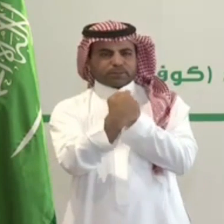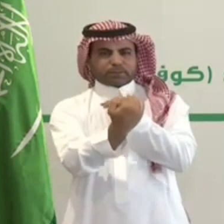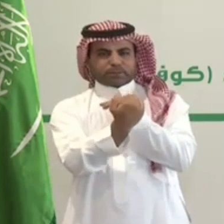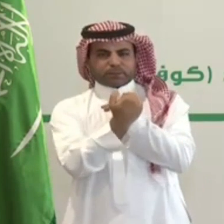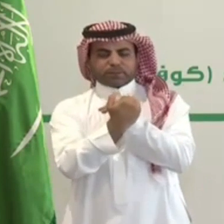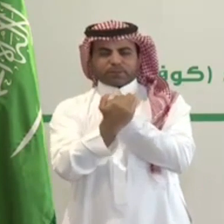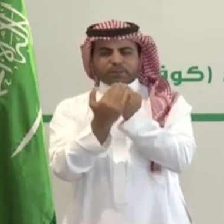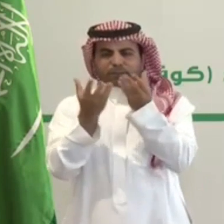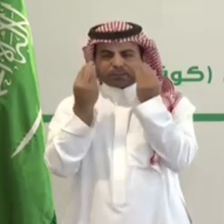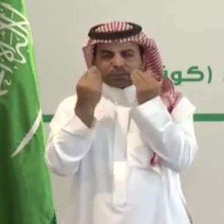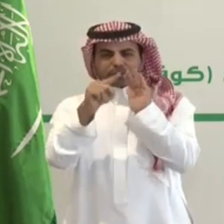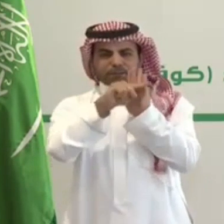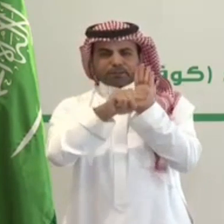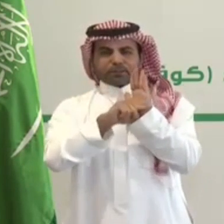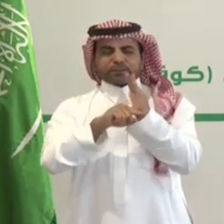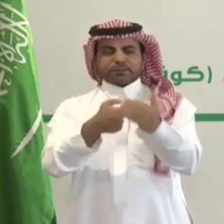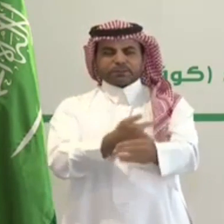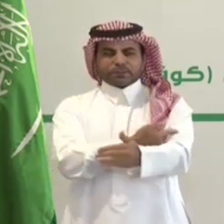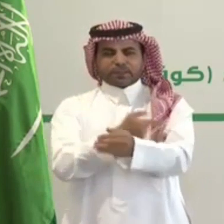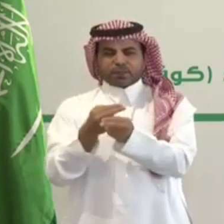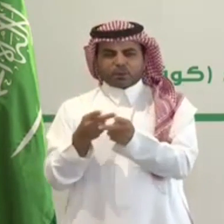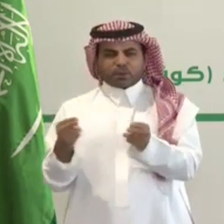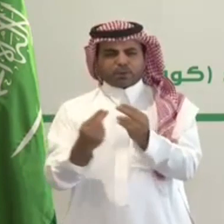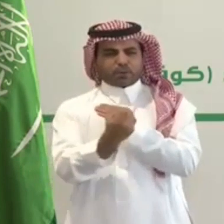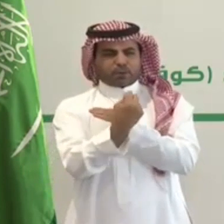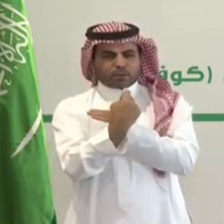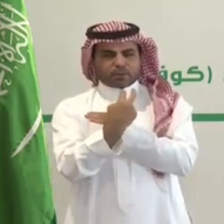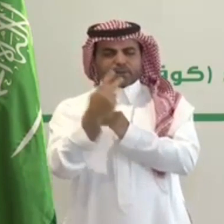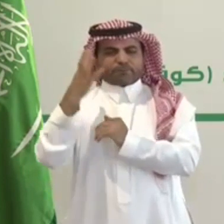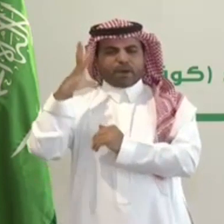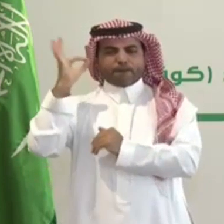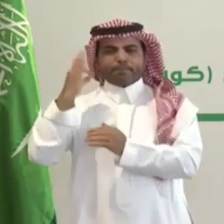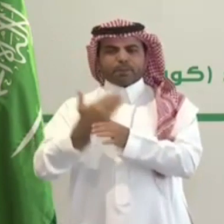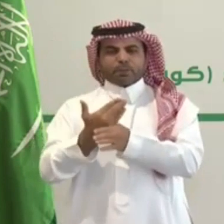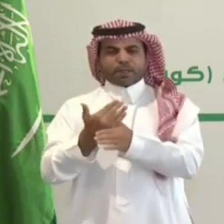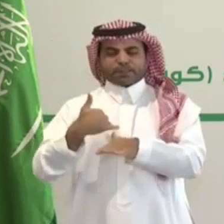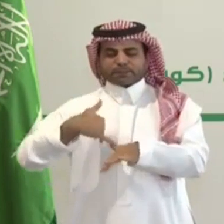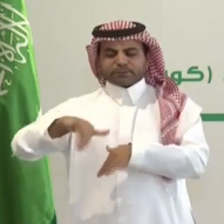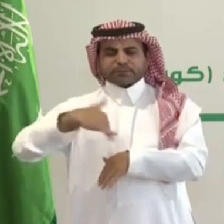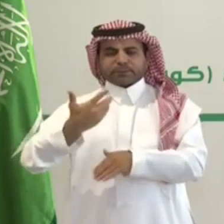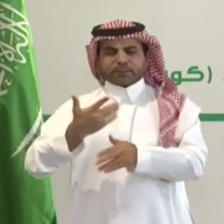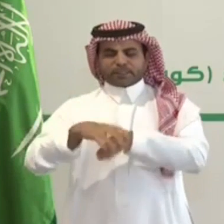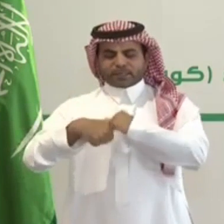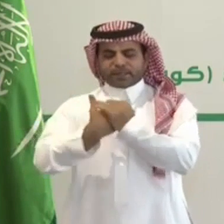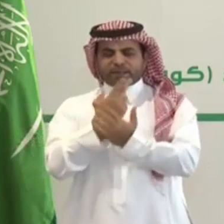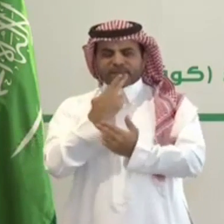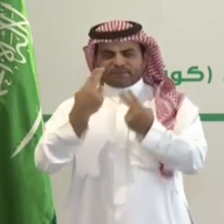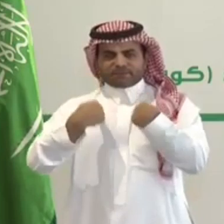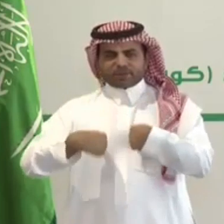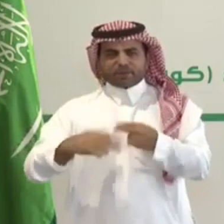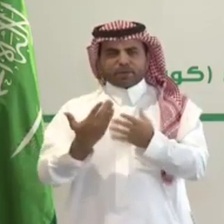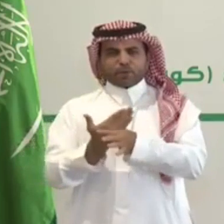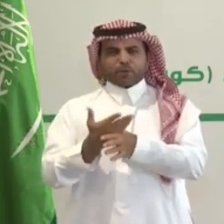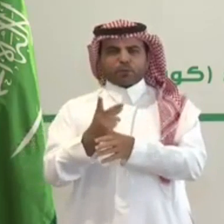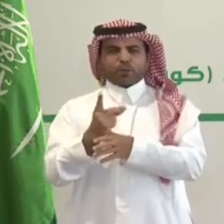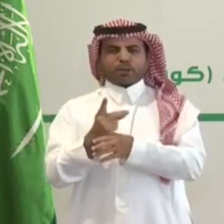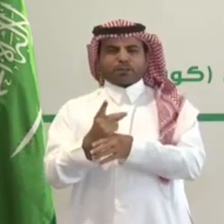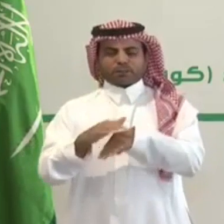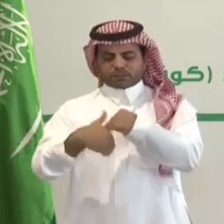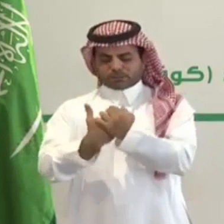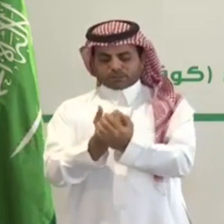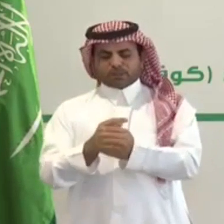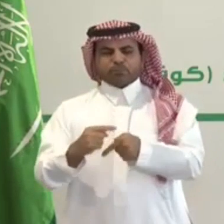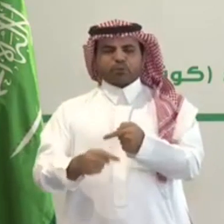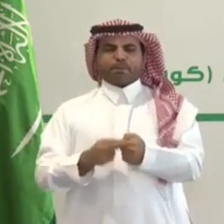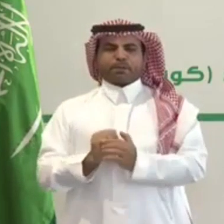والإرشادات والتعليمات الصحية، أهمها هي ما يتعلق بالسلوكيات الصحية والنظافة الشخصية ومداومة غسل ونظافة